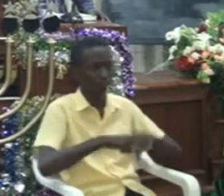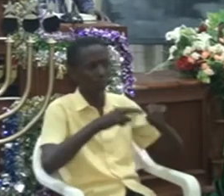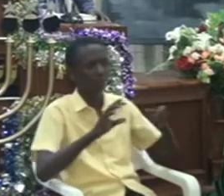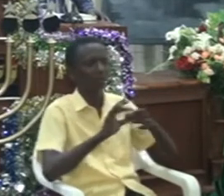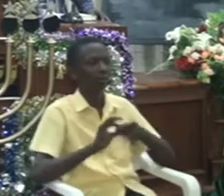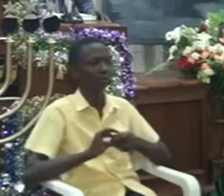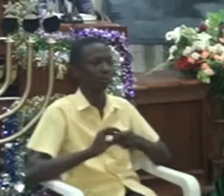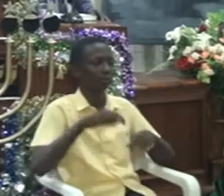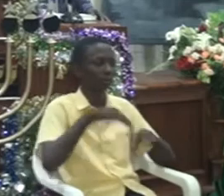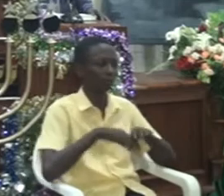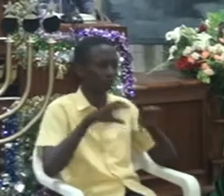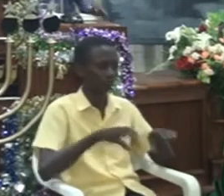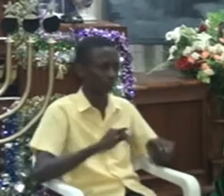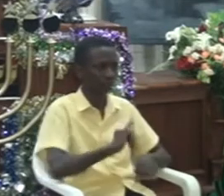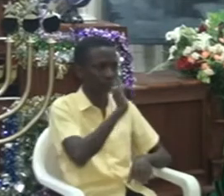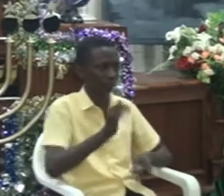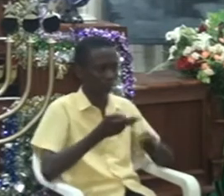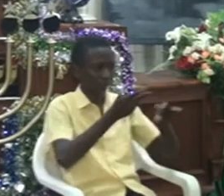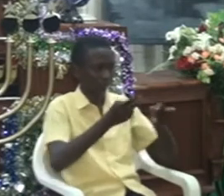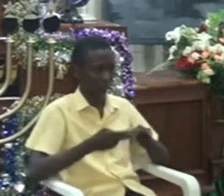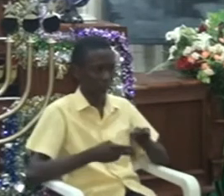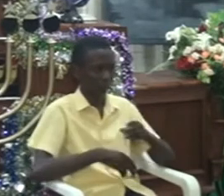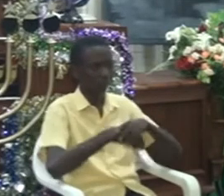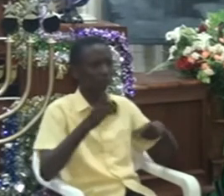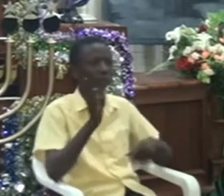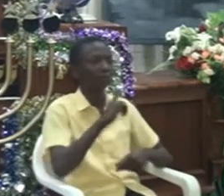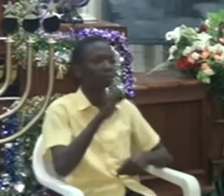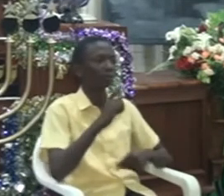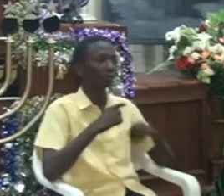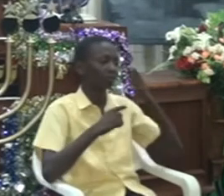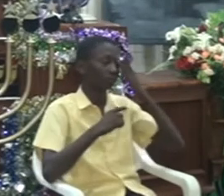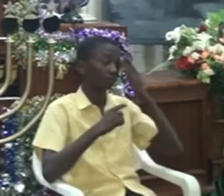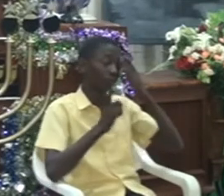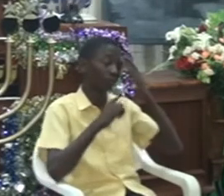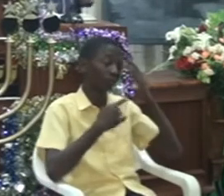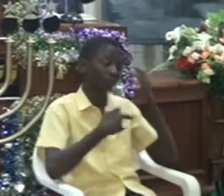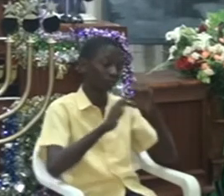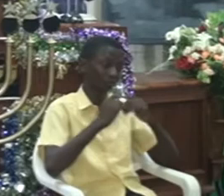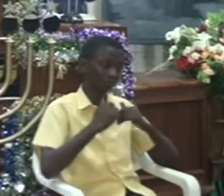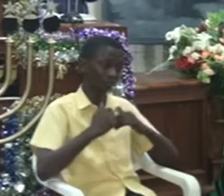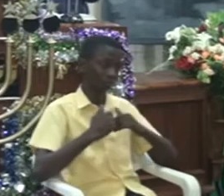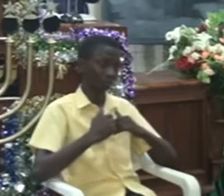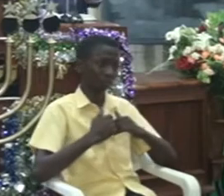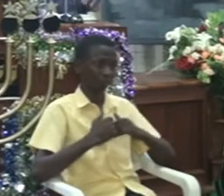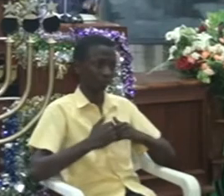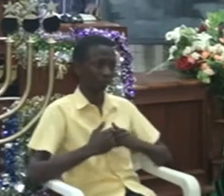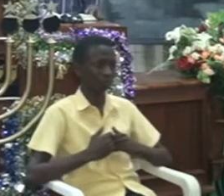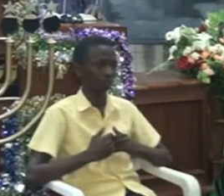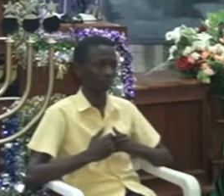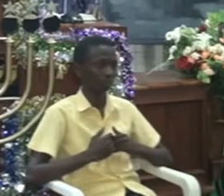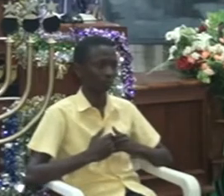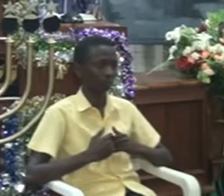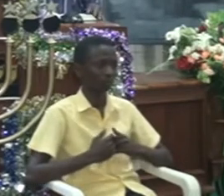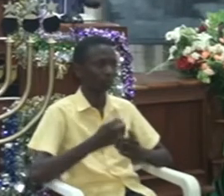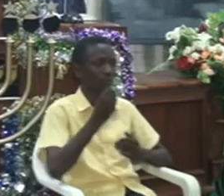sitaki nitoke mu Congo. Moi je vais aller là où il y a la bifurcation de beaucoup de voies. Mimi ninapenda niende kwenye ko